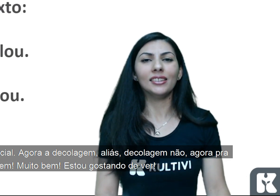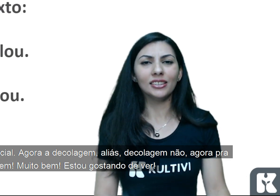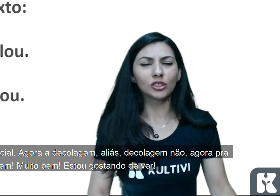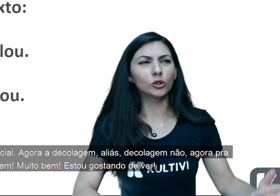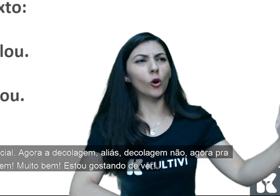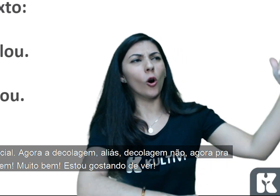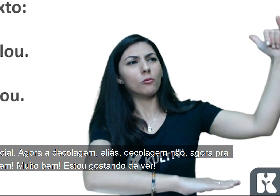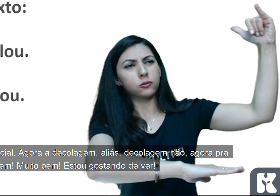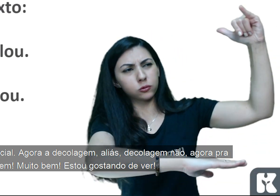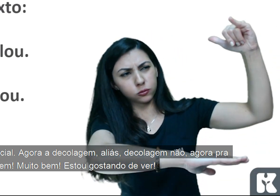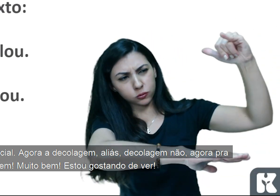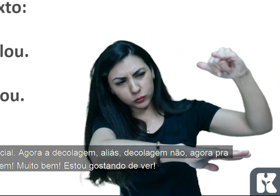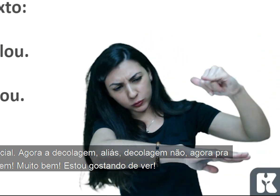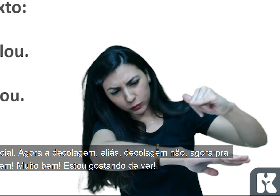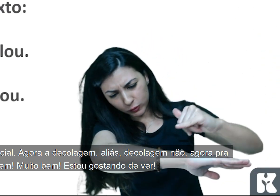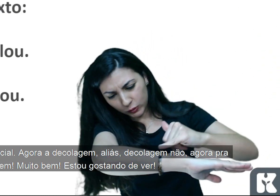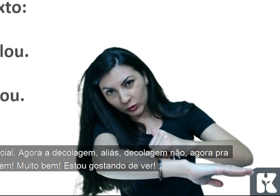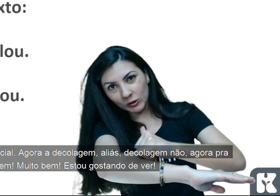Isso.